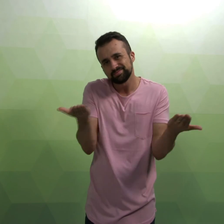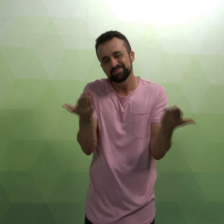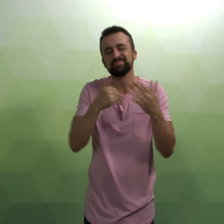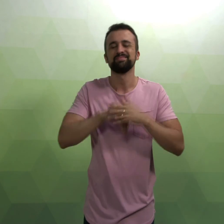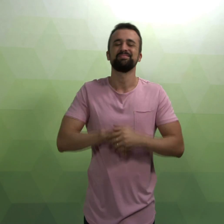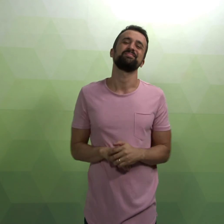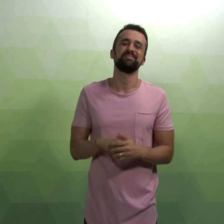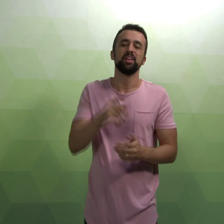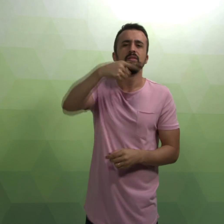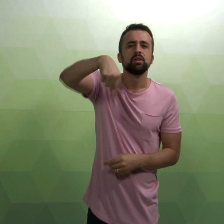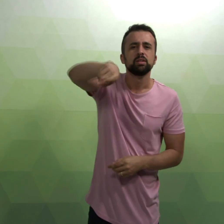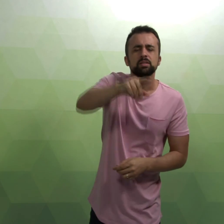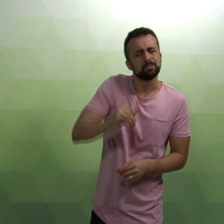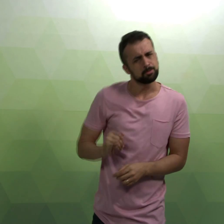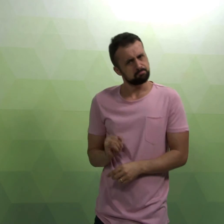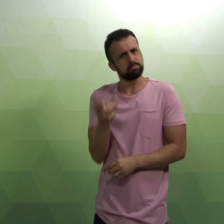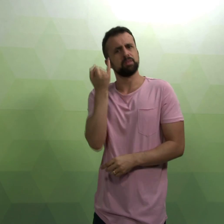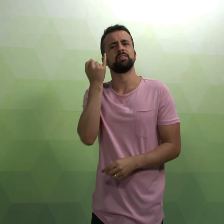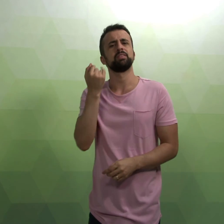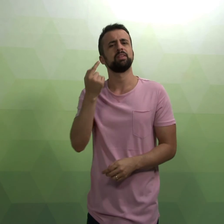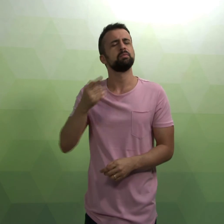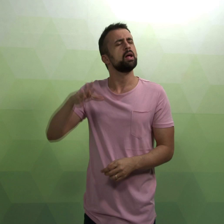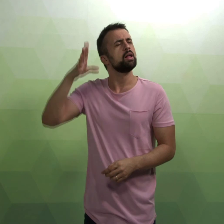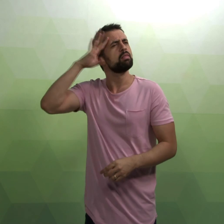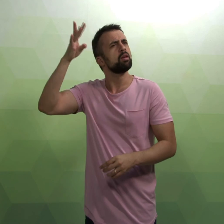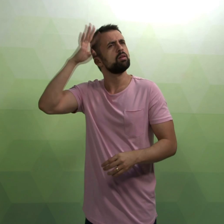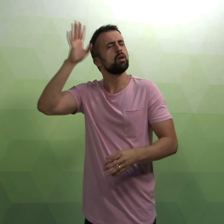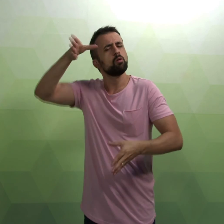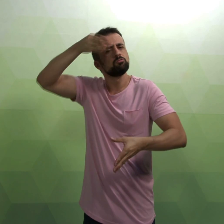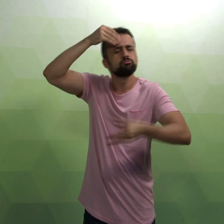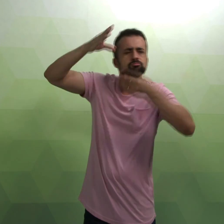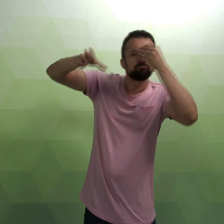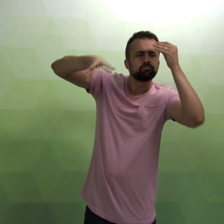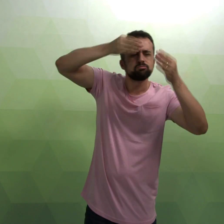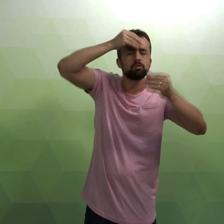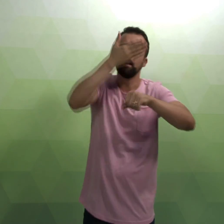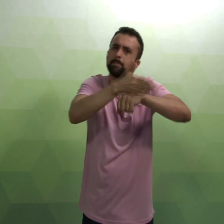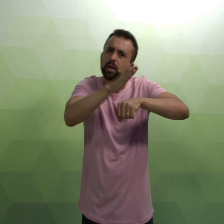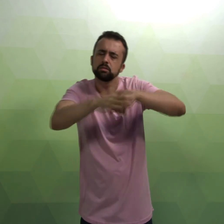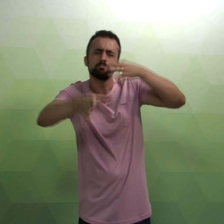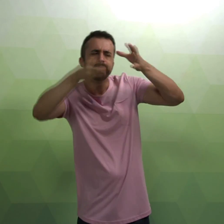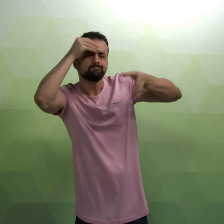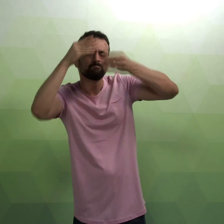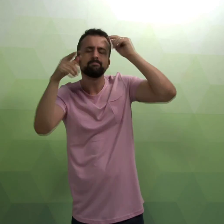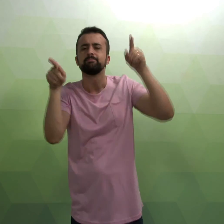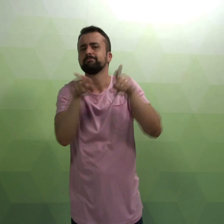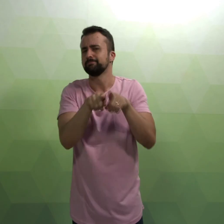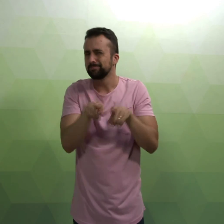Meus caros e caras, vocês terão a chance de assimilar todos esses conceitos teóricos e